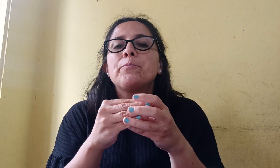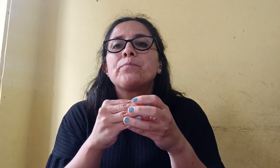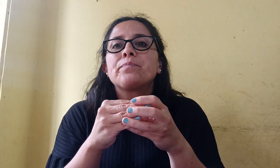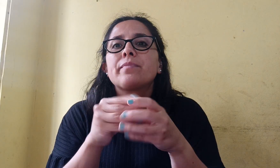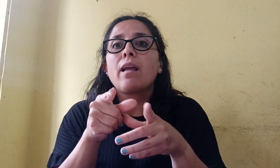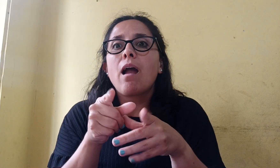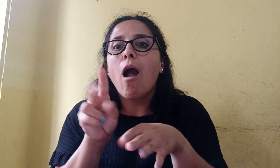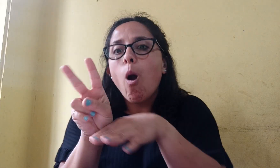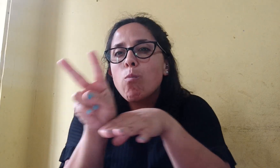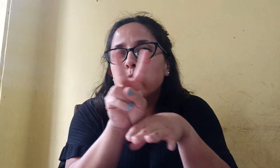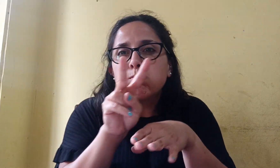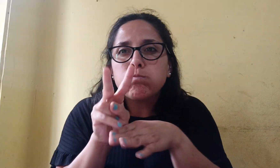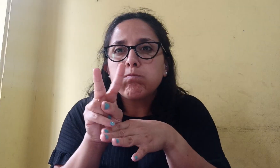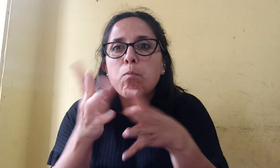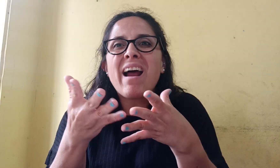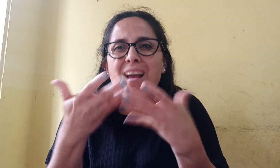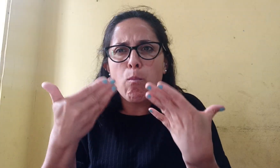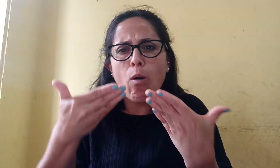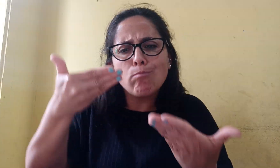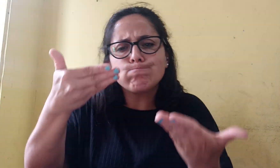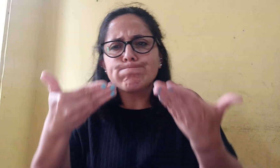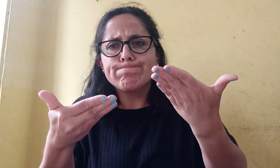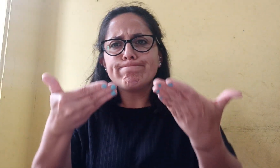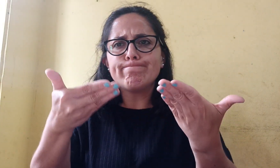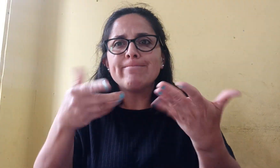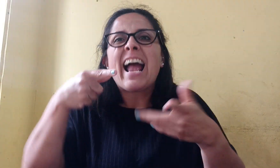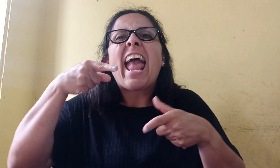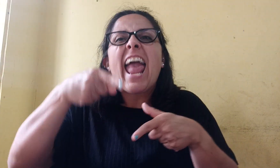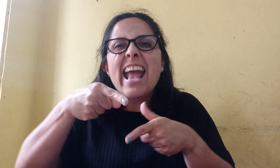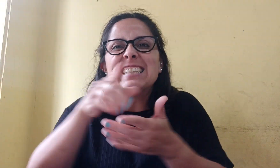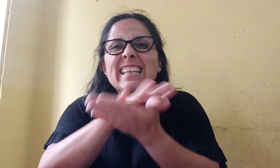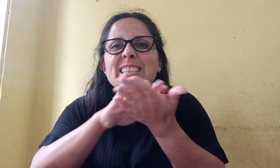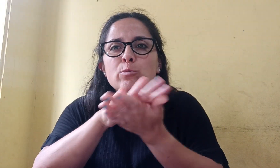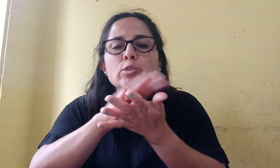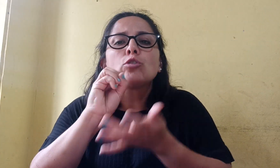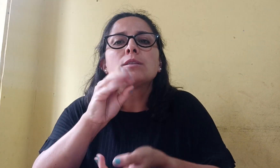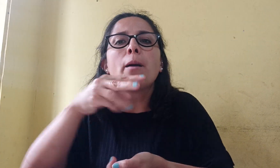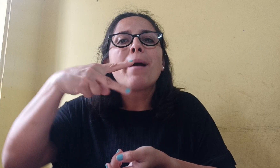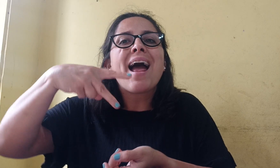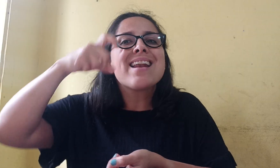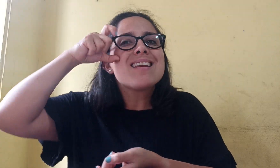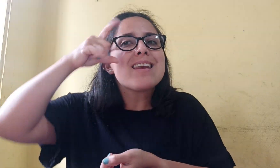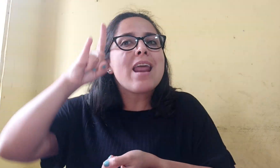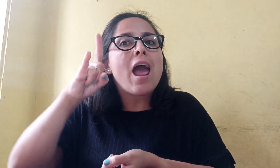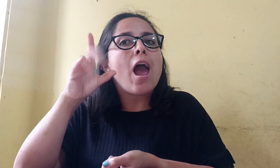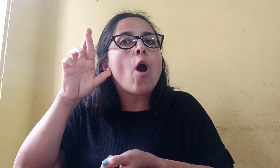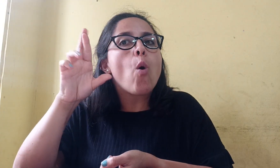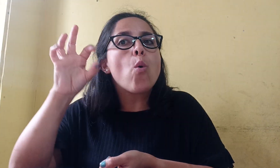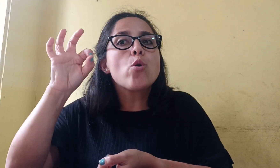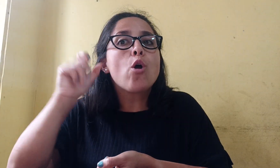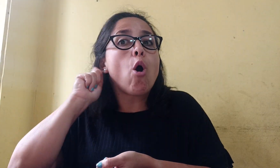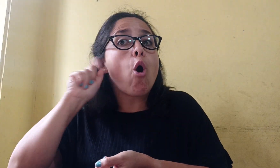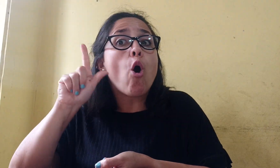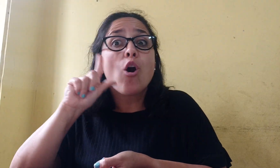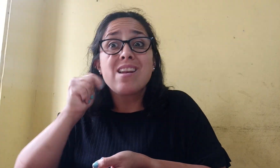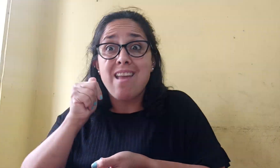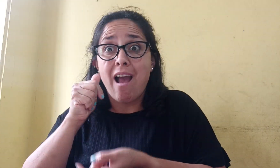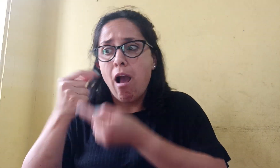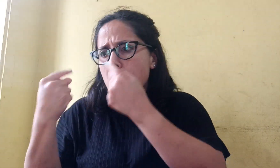mantienen las condiciones apropiadas. Esa sería la neuroglia. O sea que son distintas células que van a estar haciendo